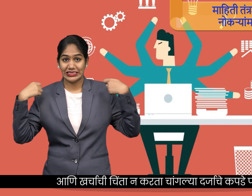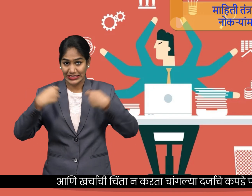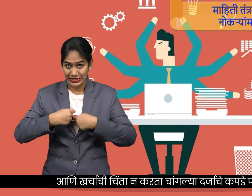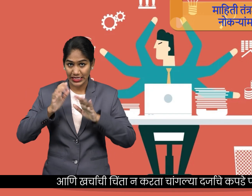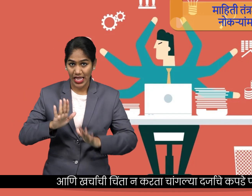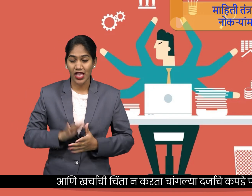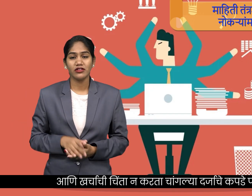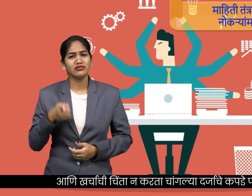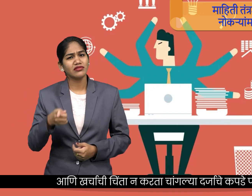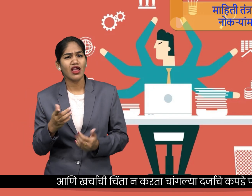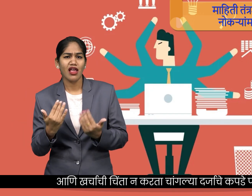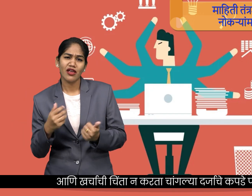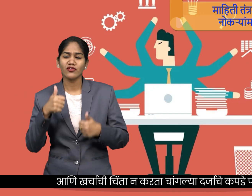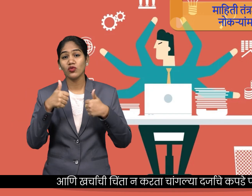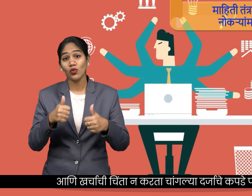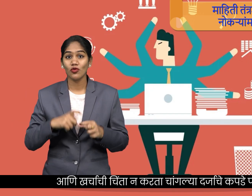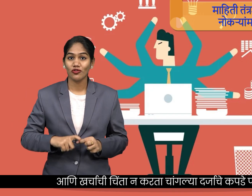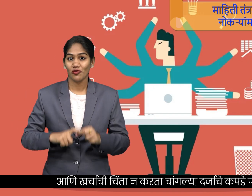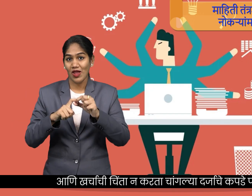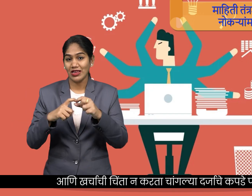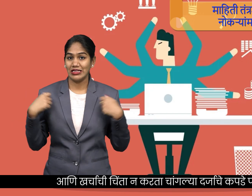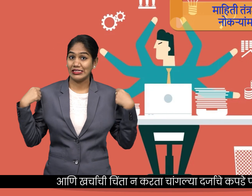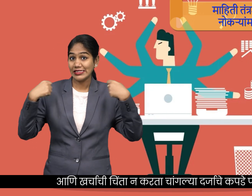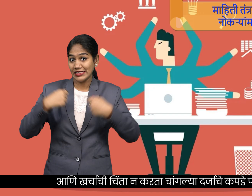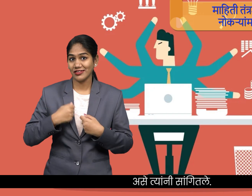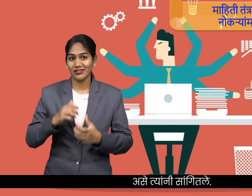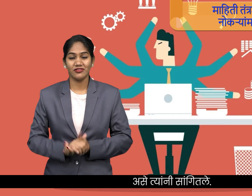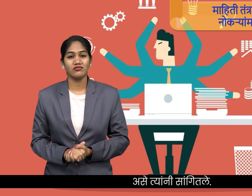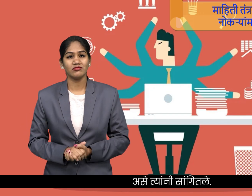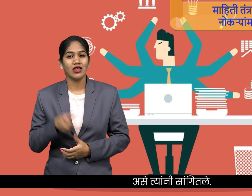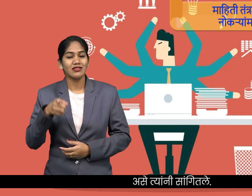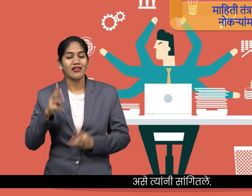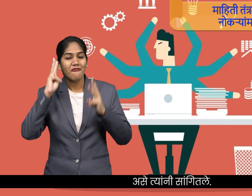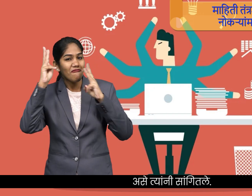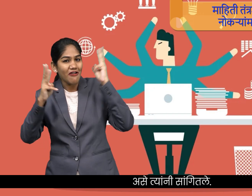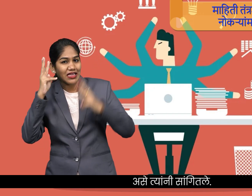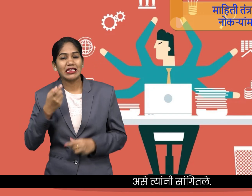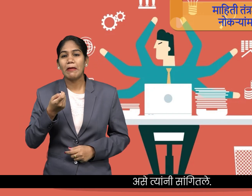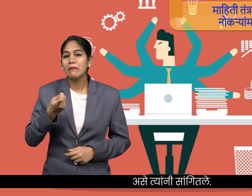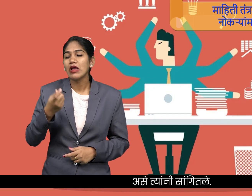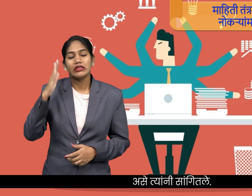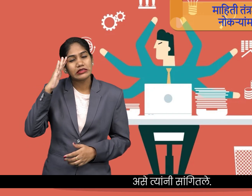खर्चाची चिंता न करता चांगल्या दर्जाचे कपडे परवडतात, असे त्याने सांगितले.